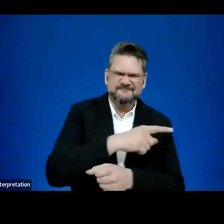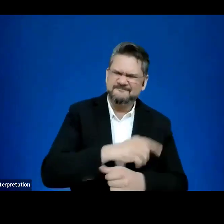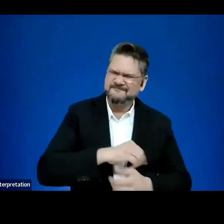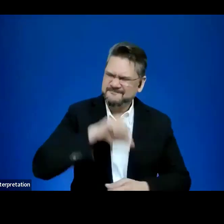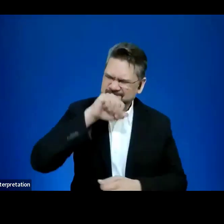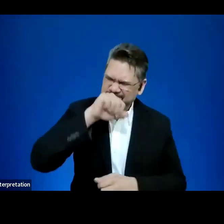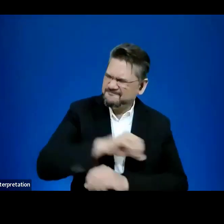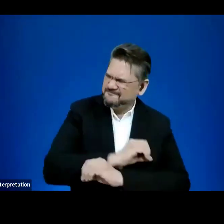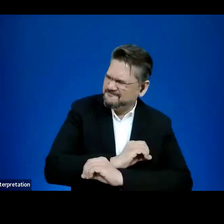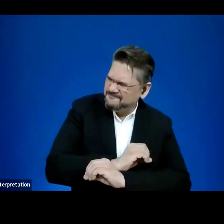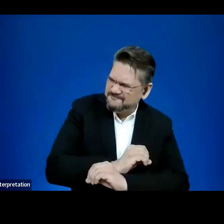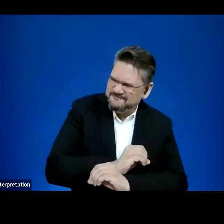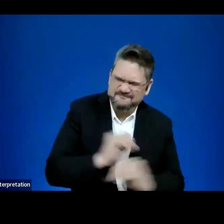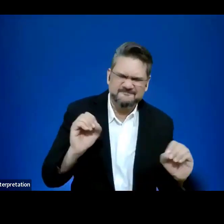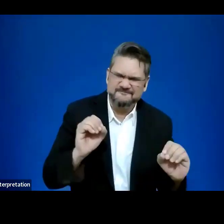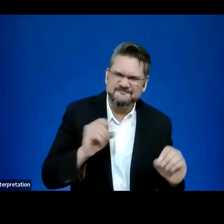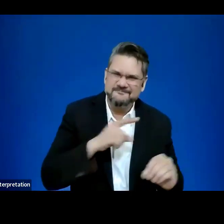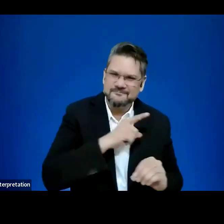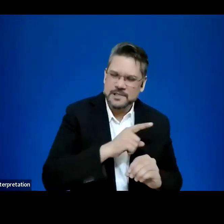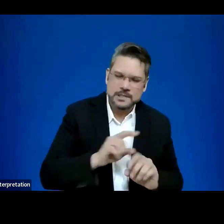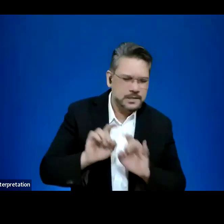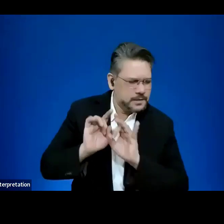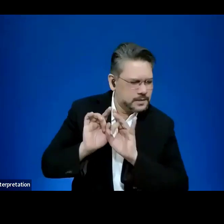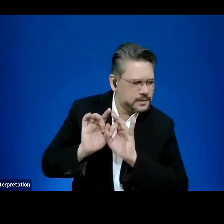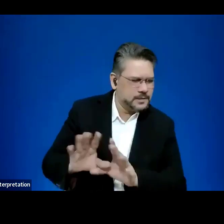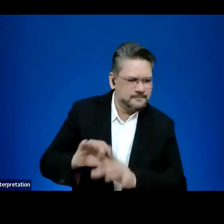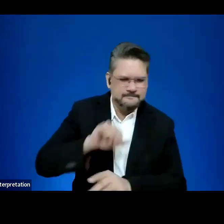你做过琐事，